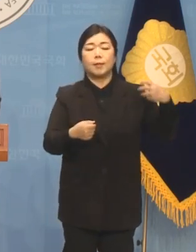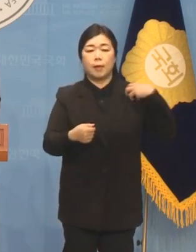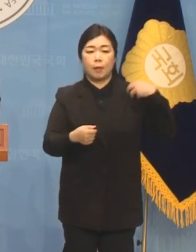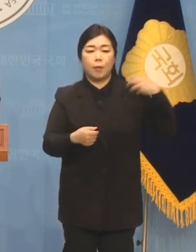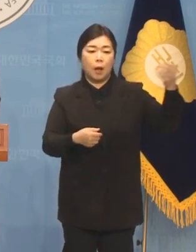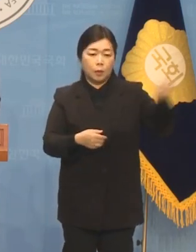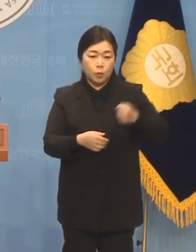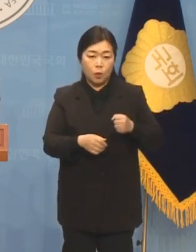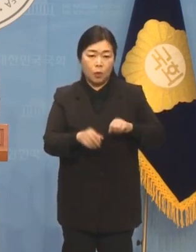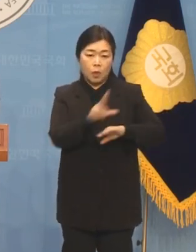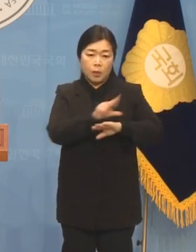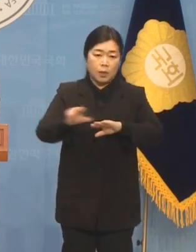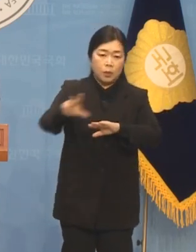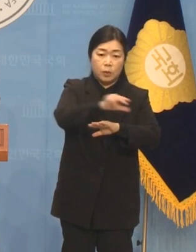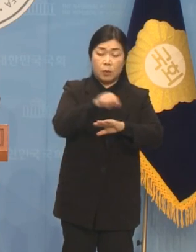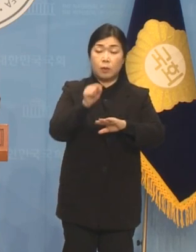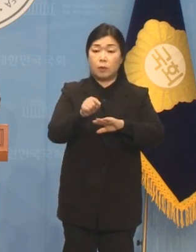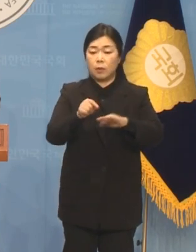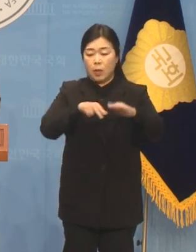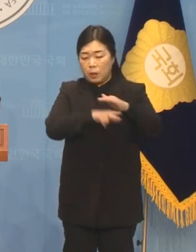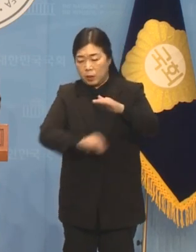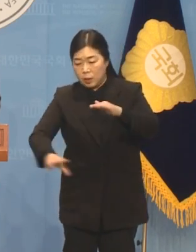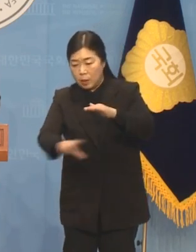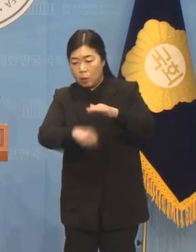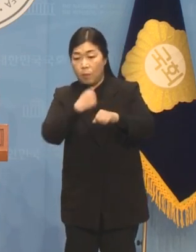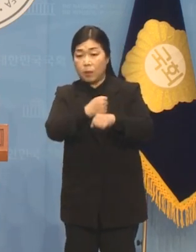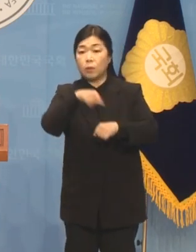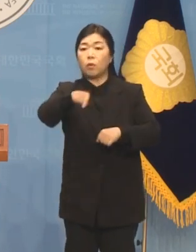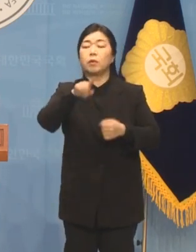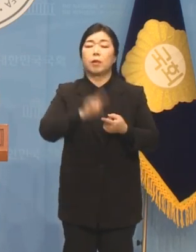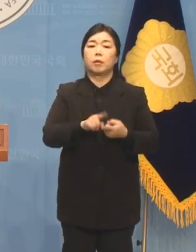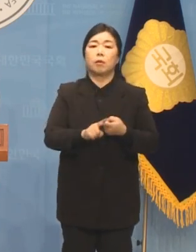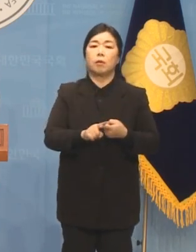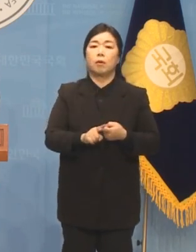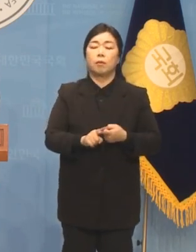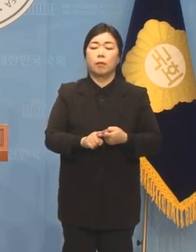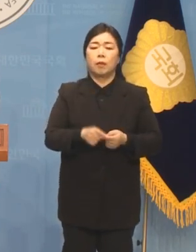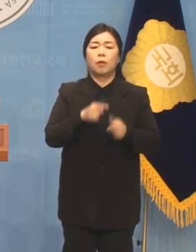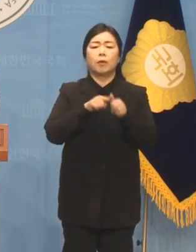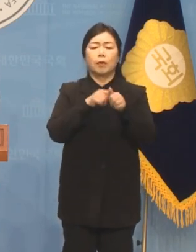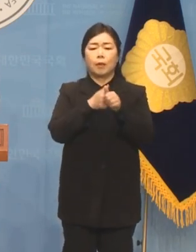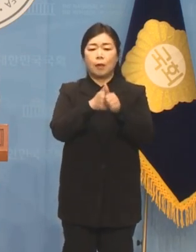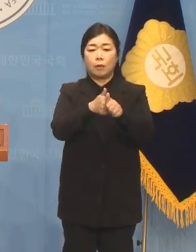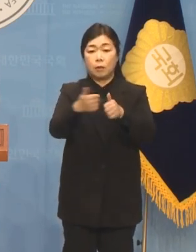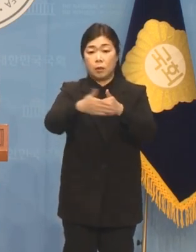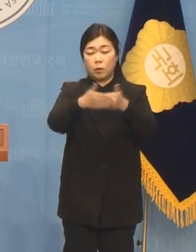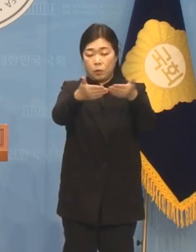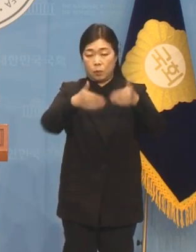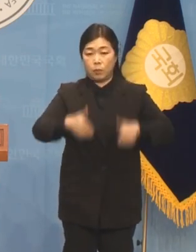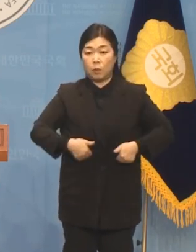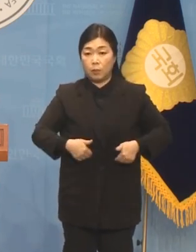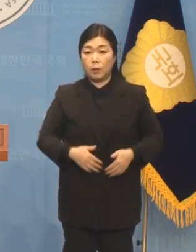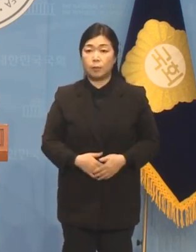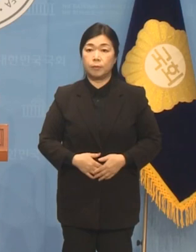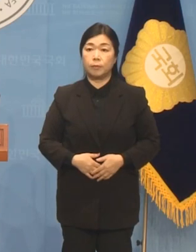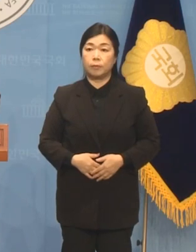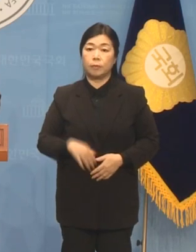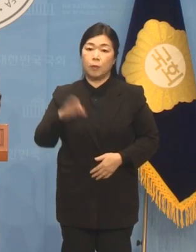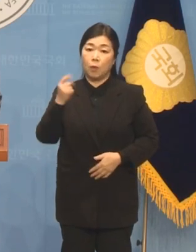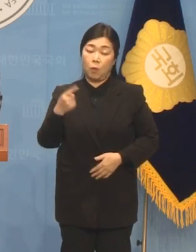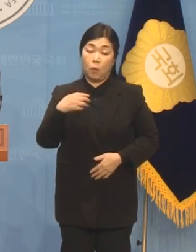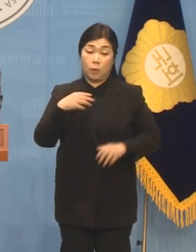책임감으로 2호선 지하화 사업에 대한 합당한 지원을 해야 할 것이다. 저 오신환이